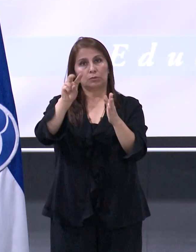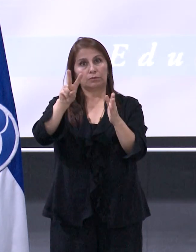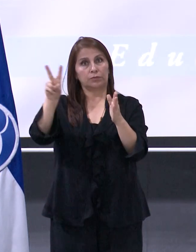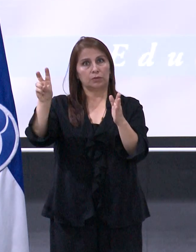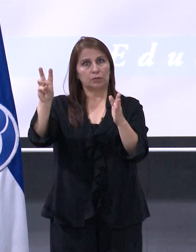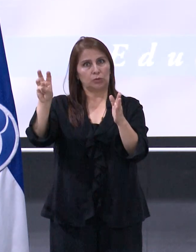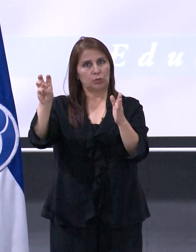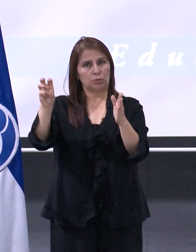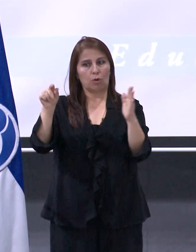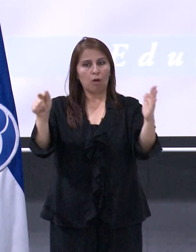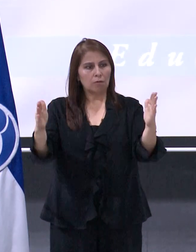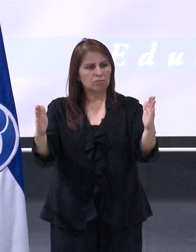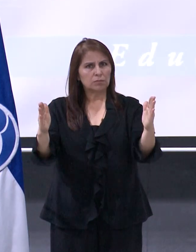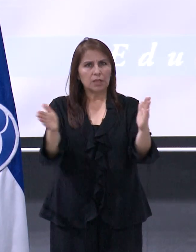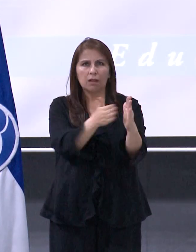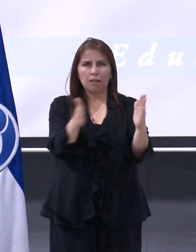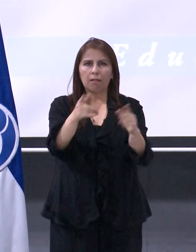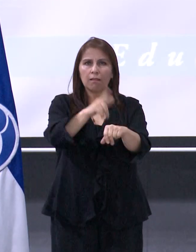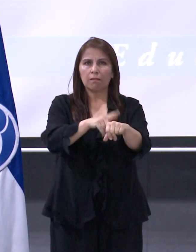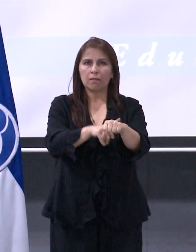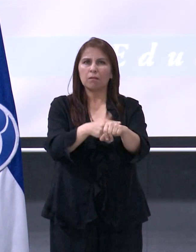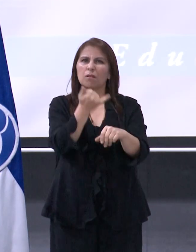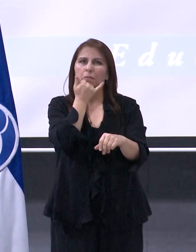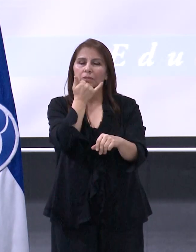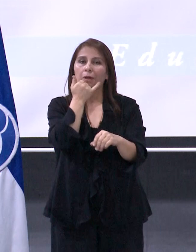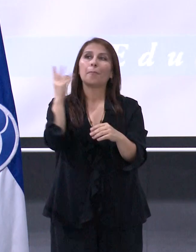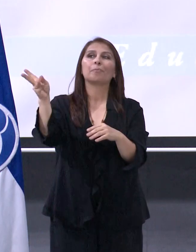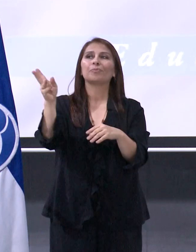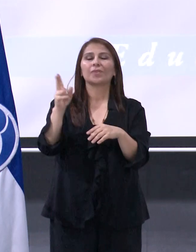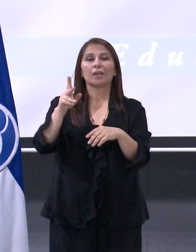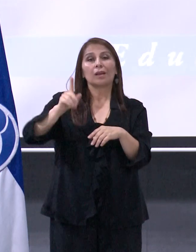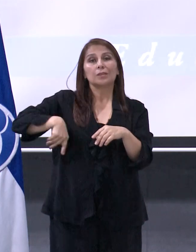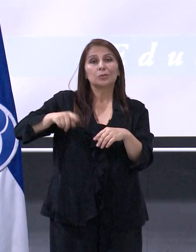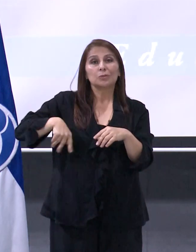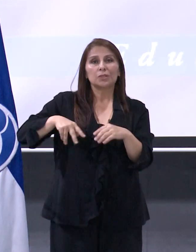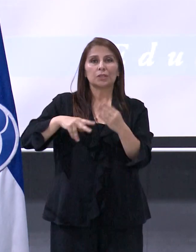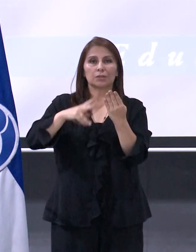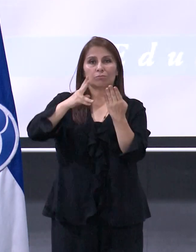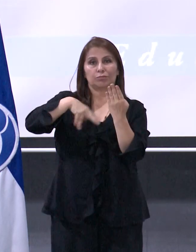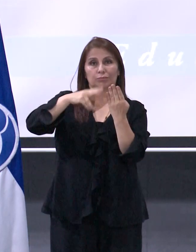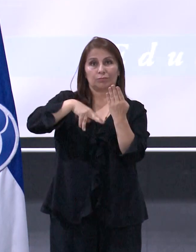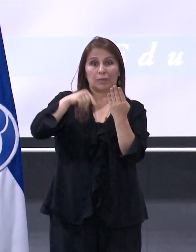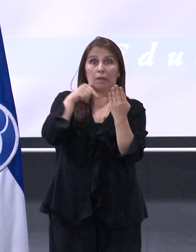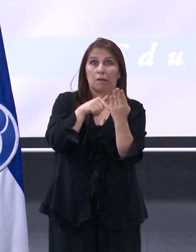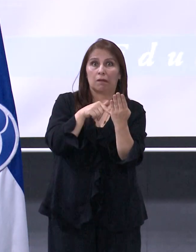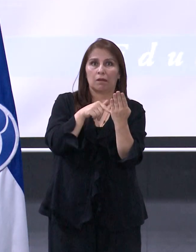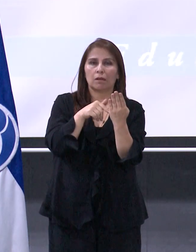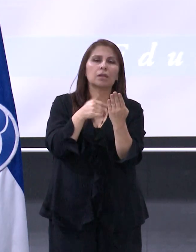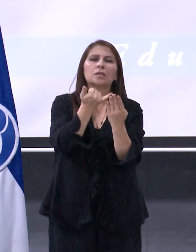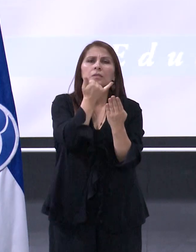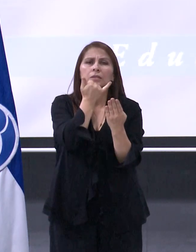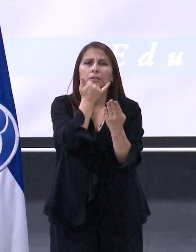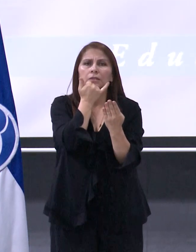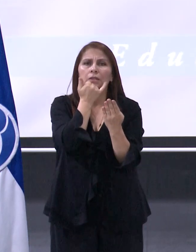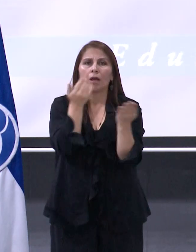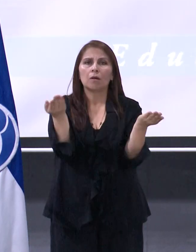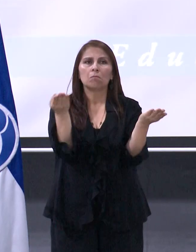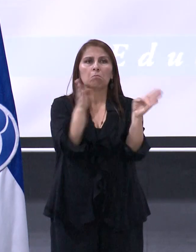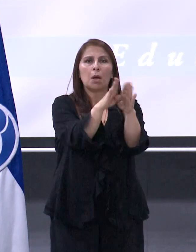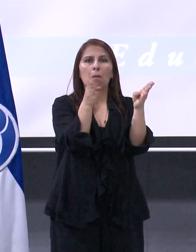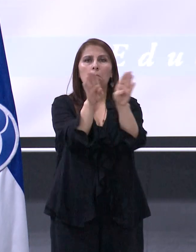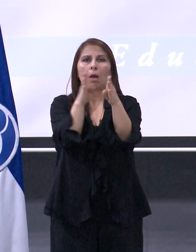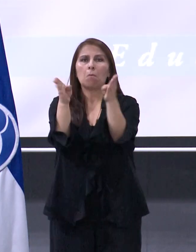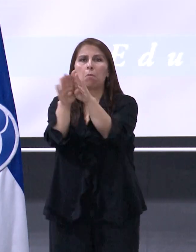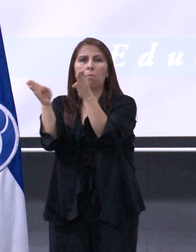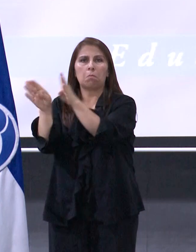las escuelas normales que se venían ya también gestando empiecen a cerrarse por problemas